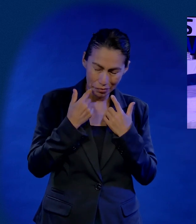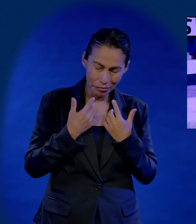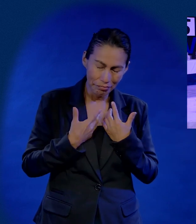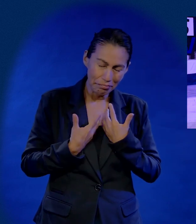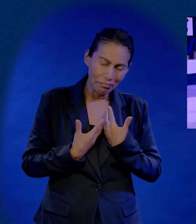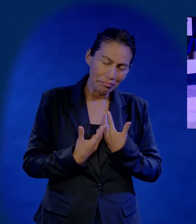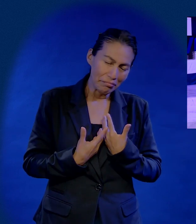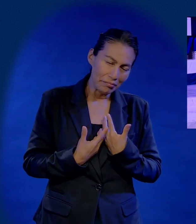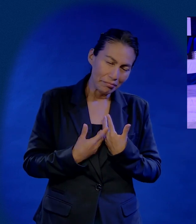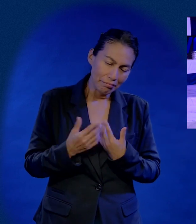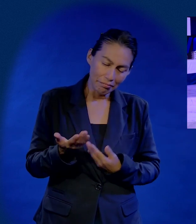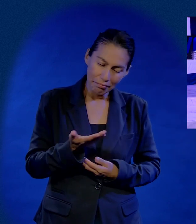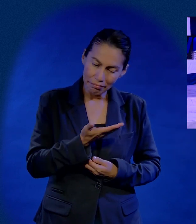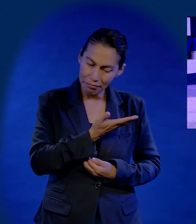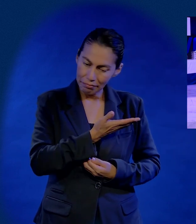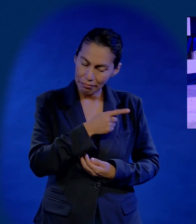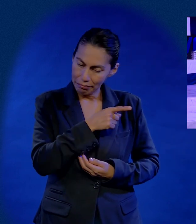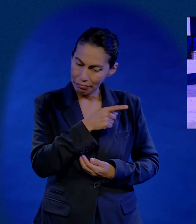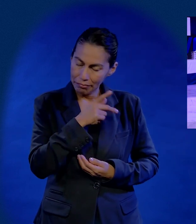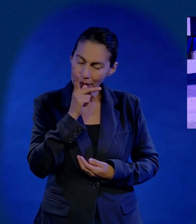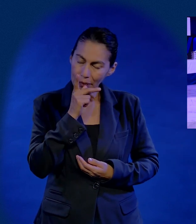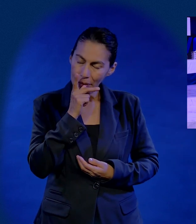dice,